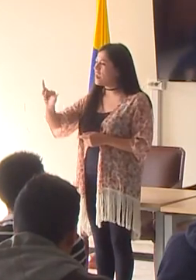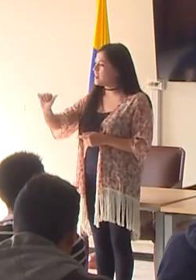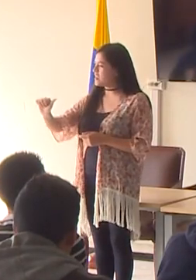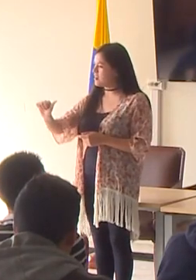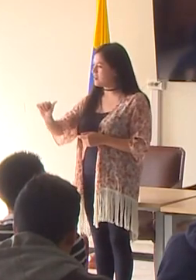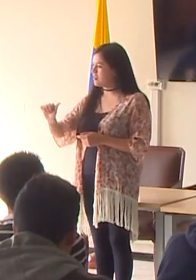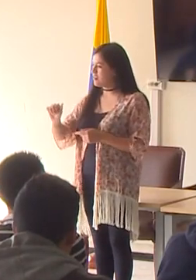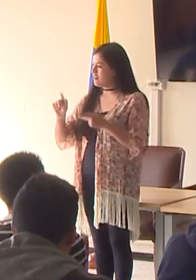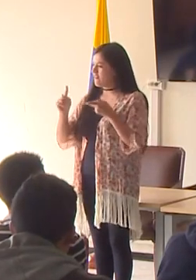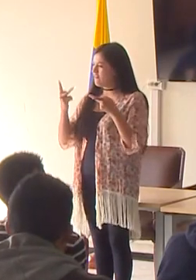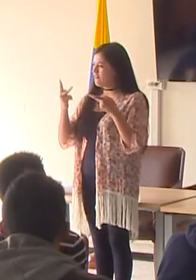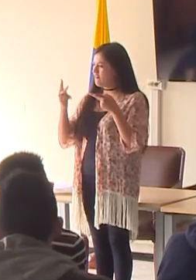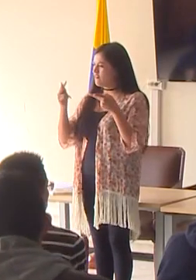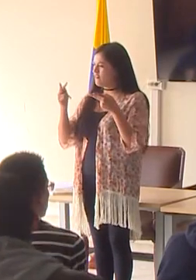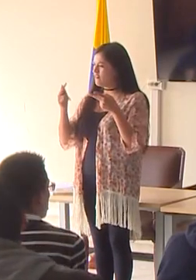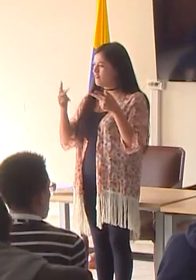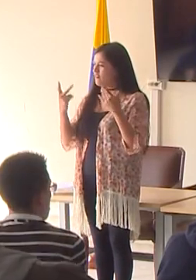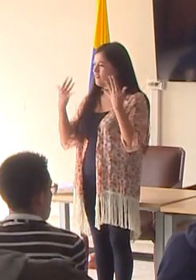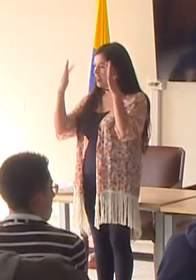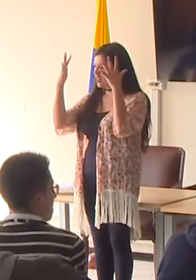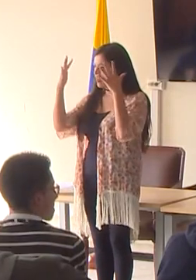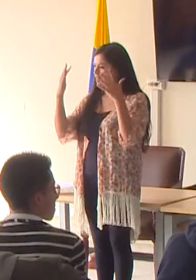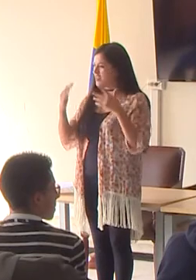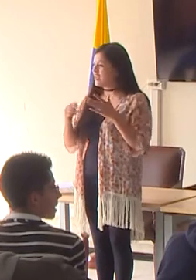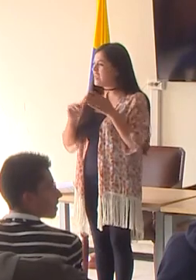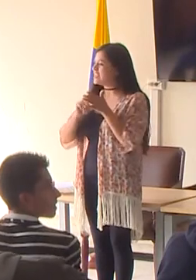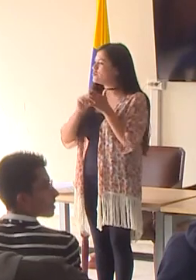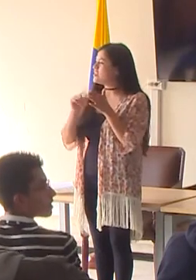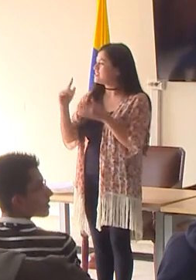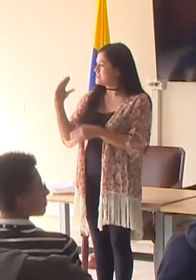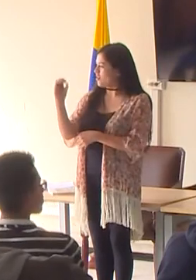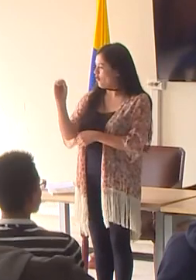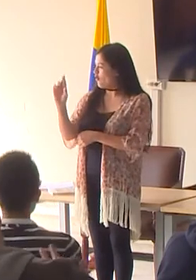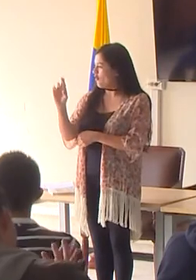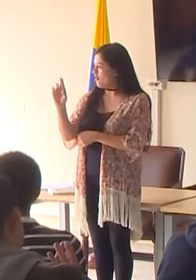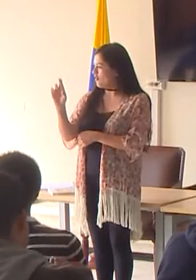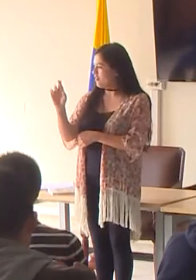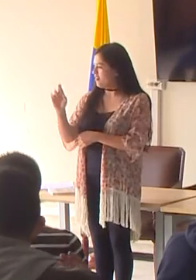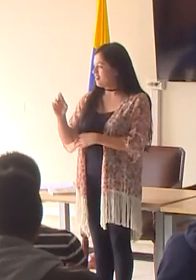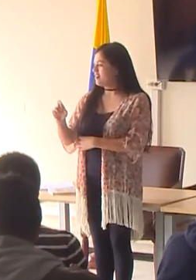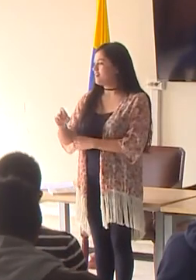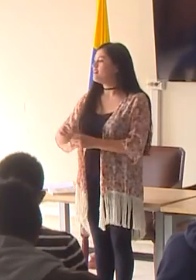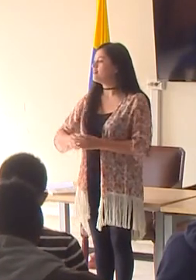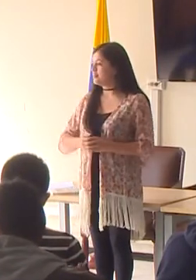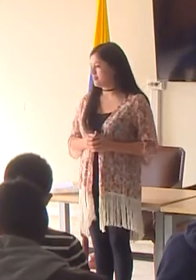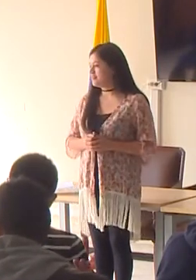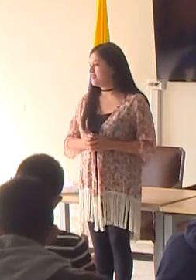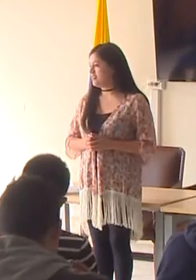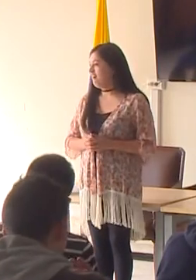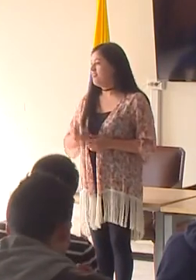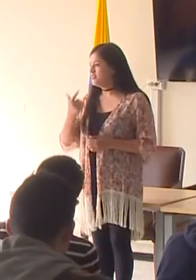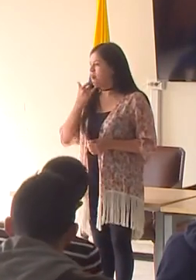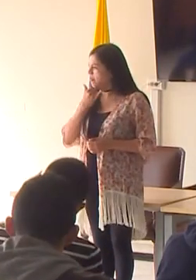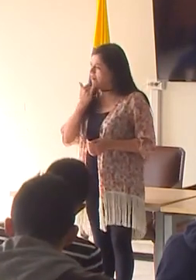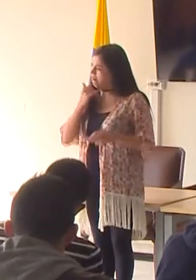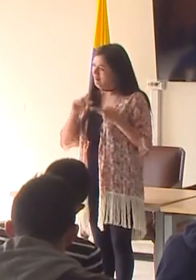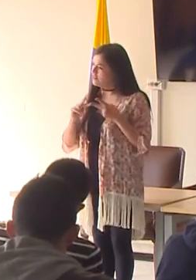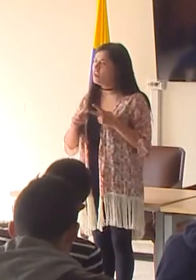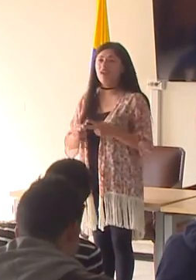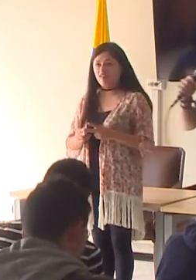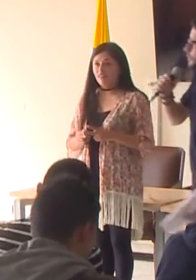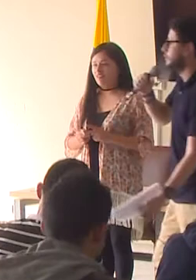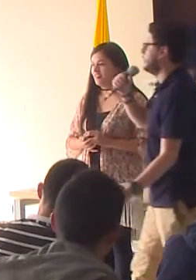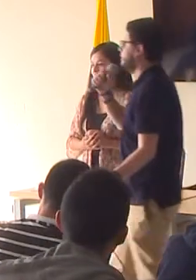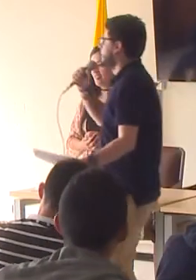también entonces especial agradecimiento al profe por acompañarnos el día de hoy buenas tardes como